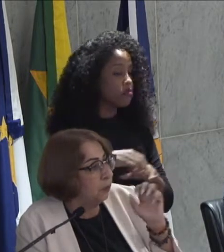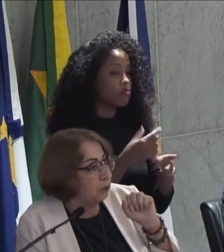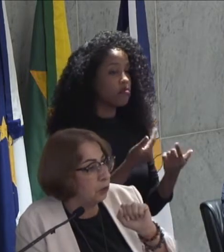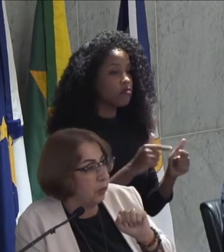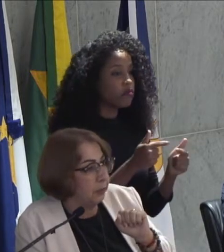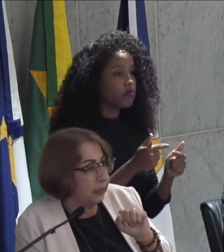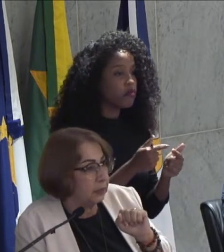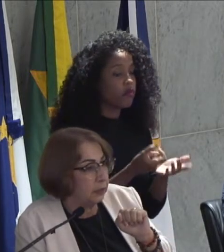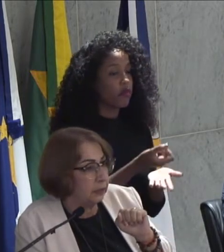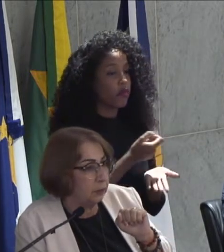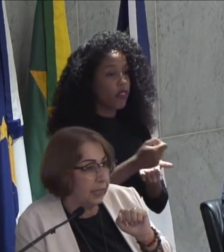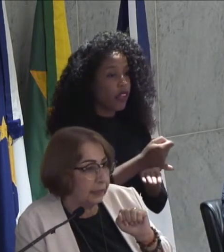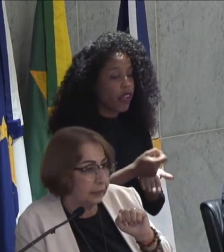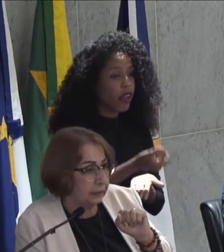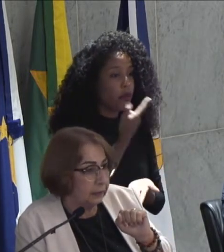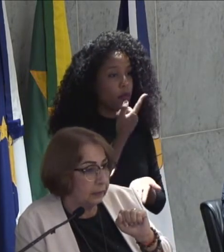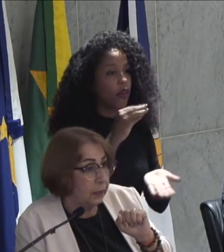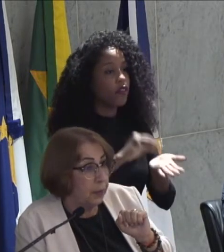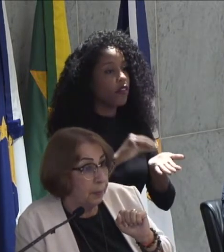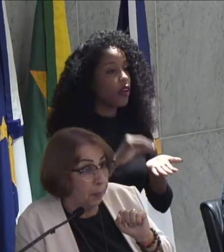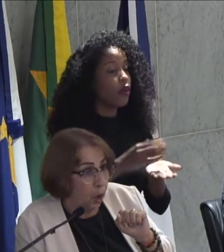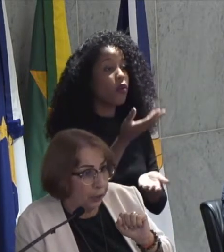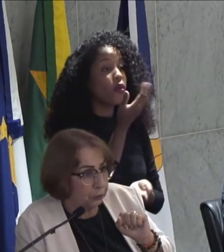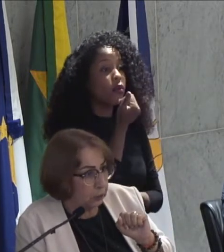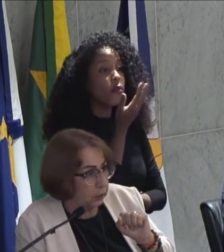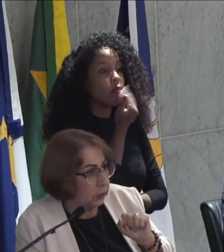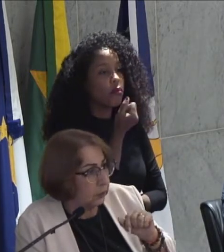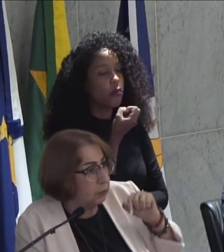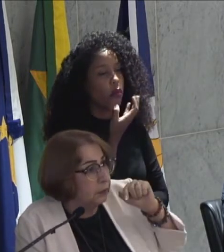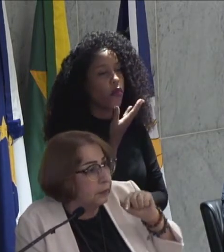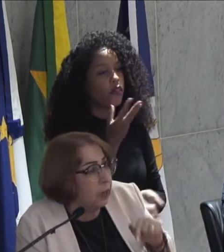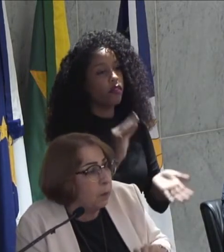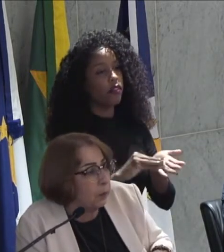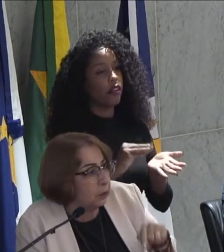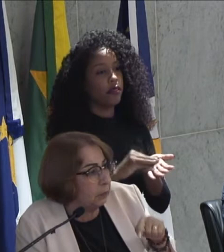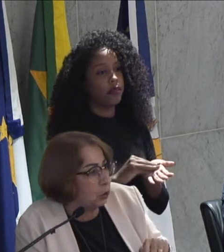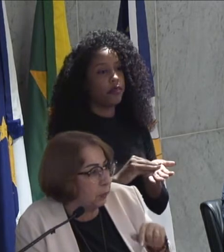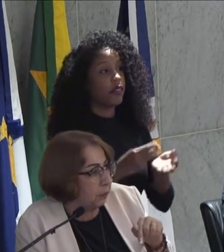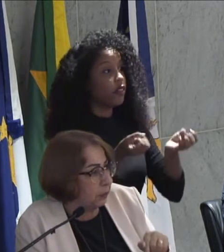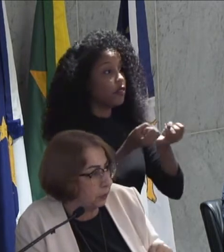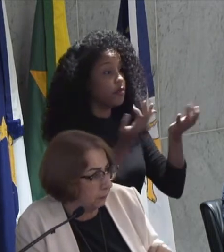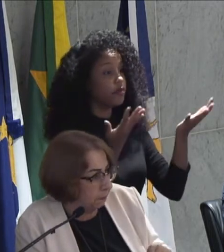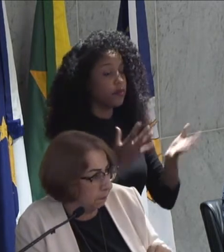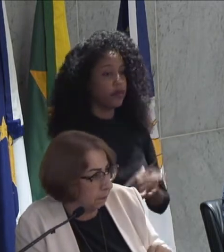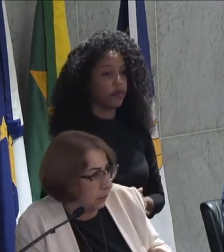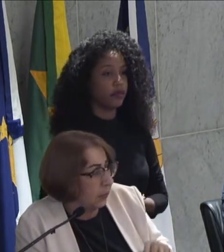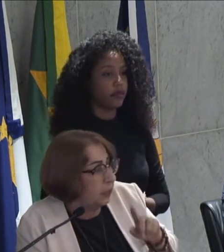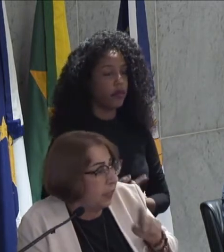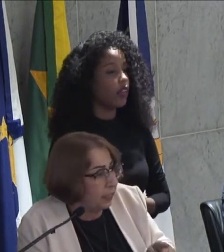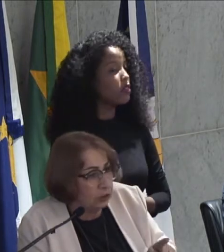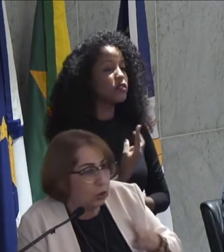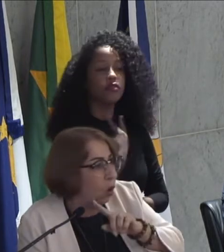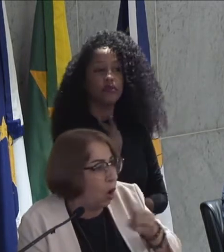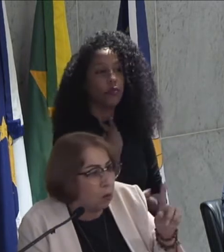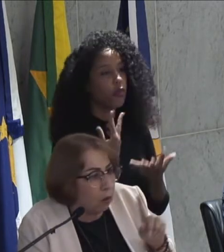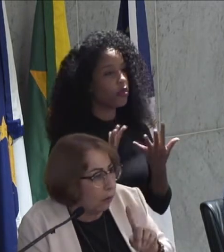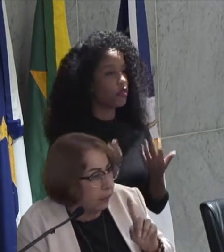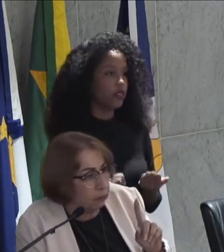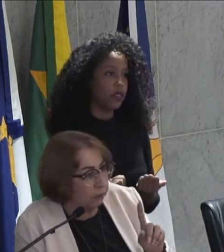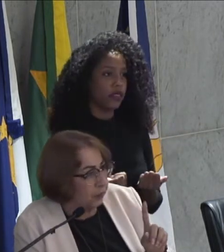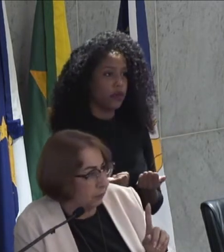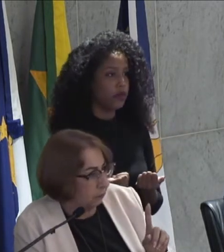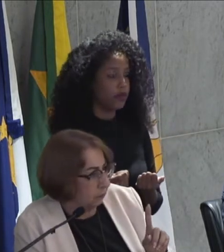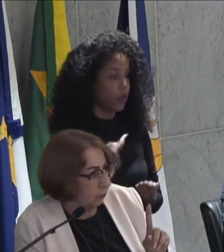por falta de uma alimentação adequada. Muitos. Então, não podemos permitir que esse ou